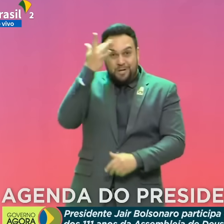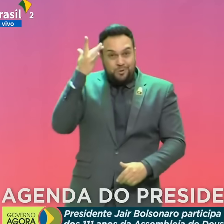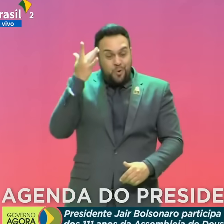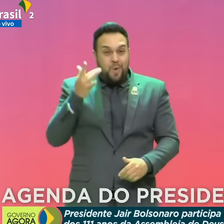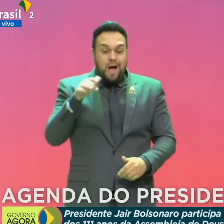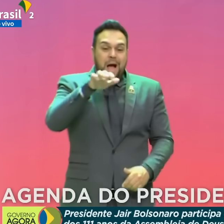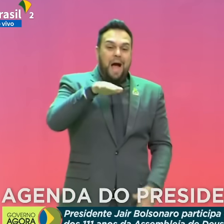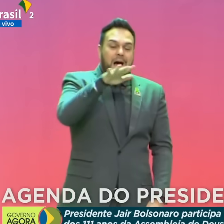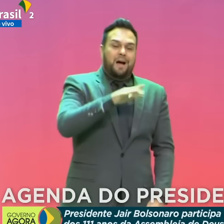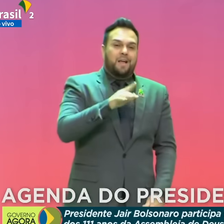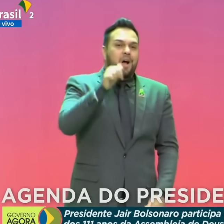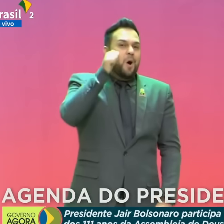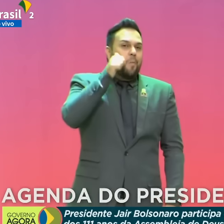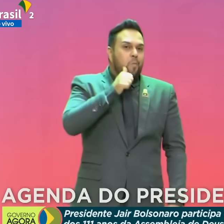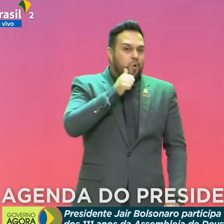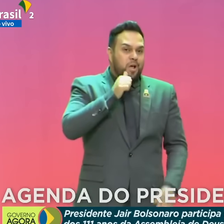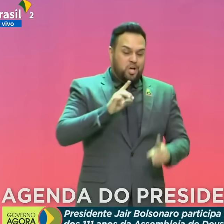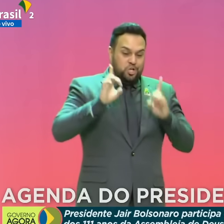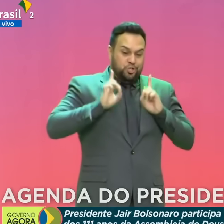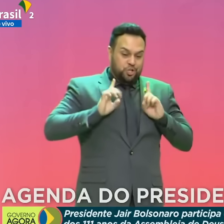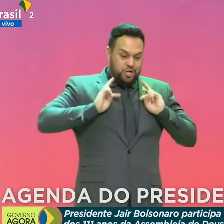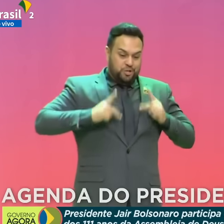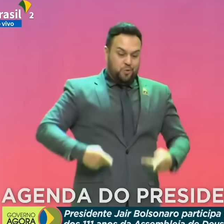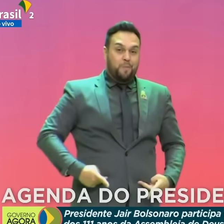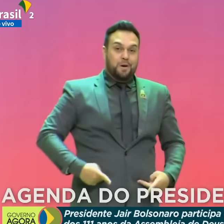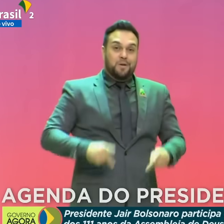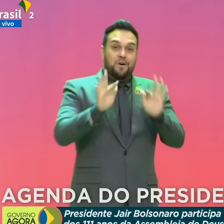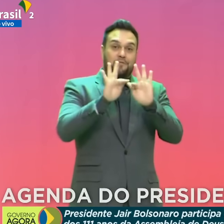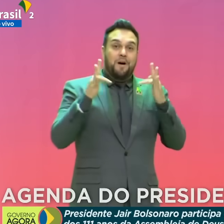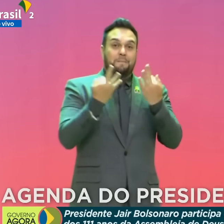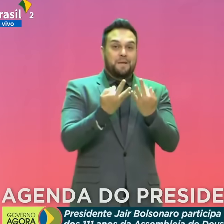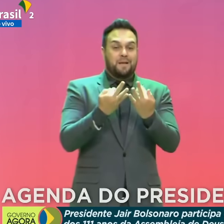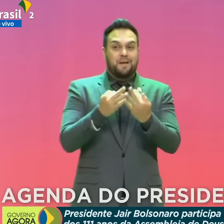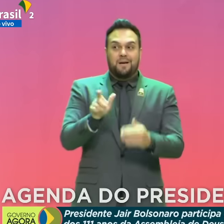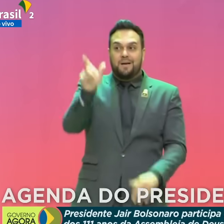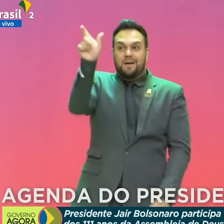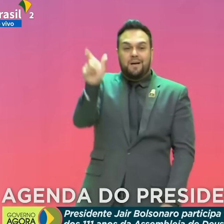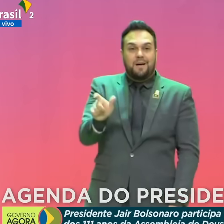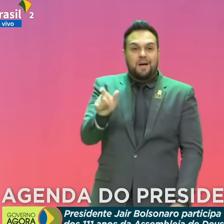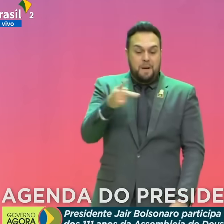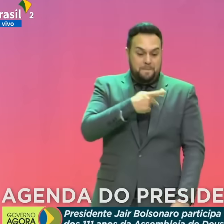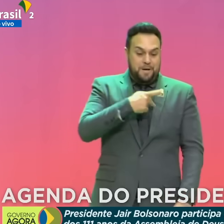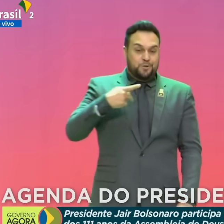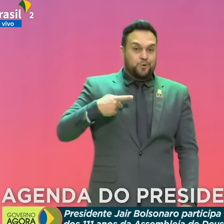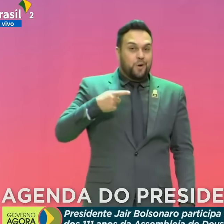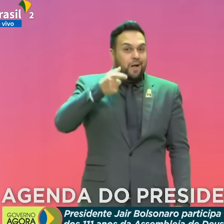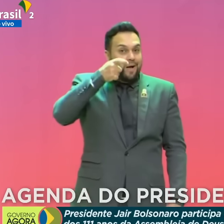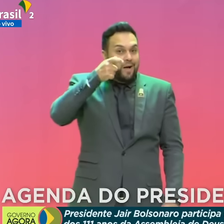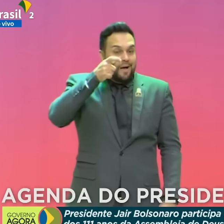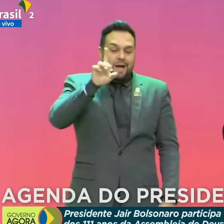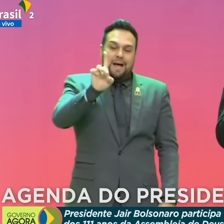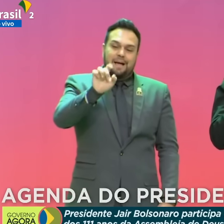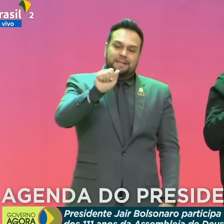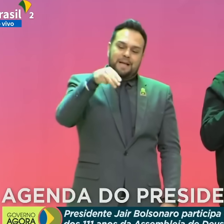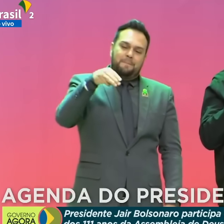Mulher, Direitos Humanos e Família, a pastora Damares.